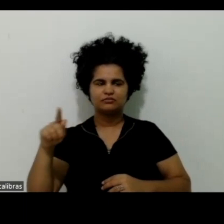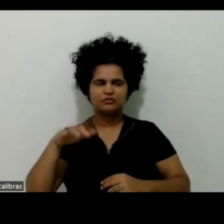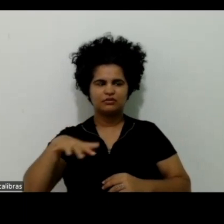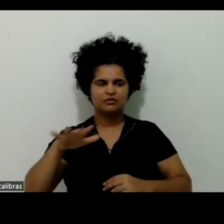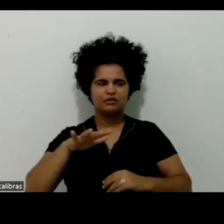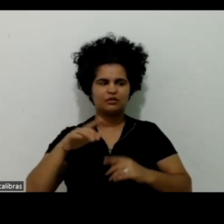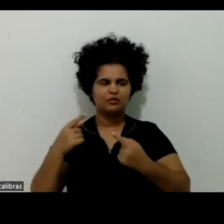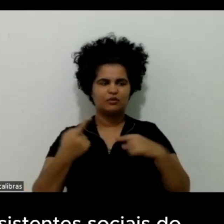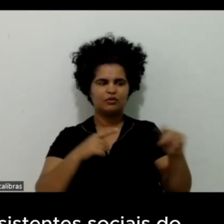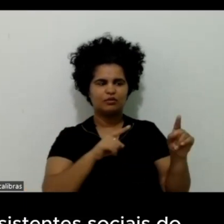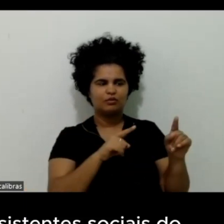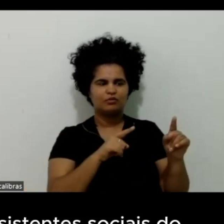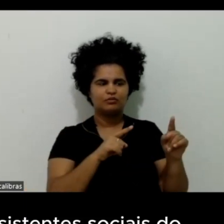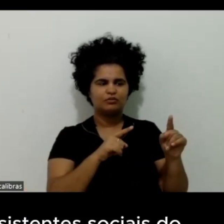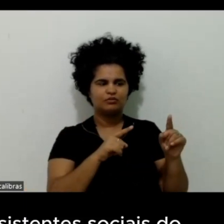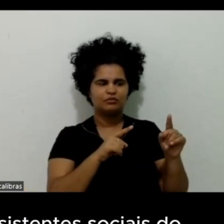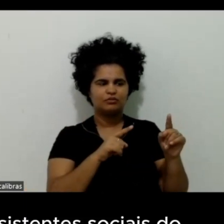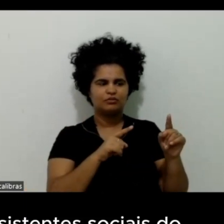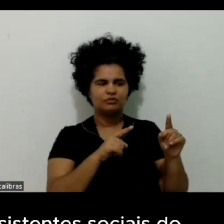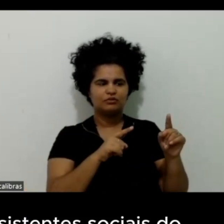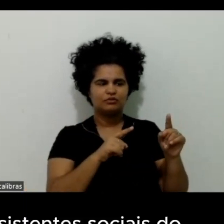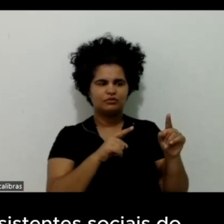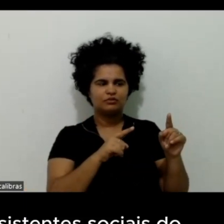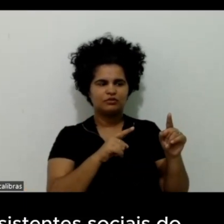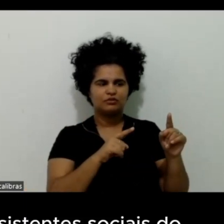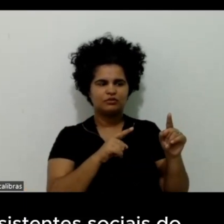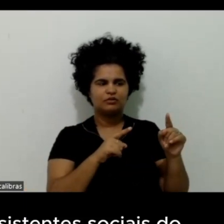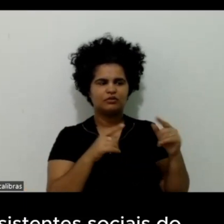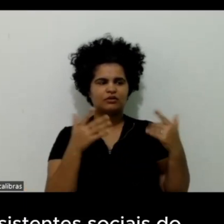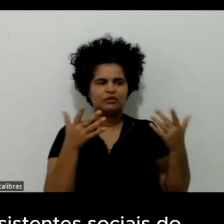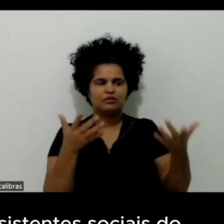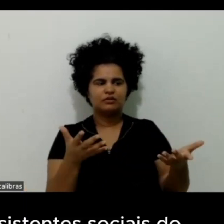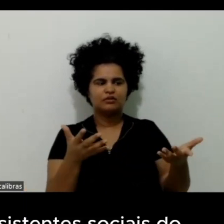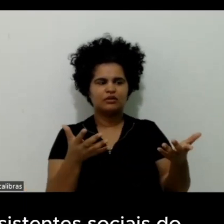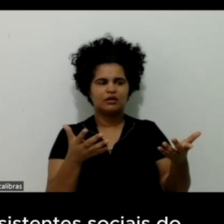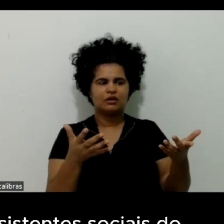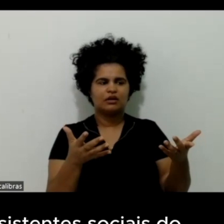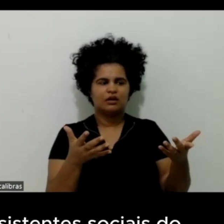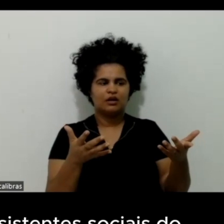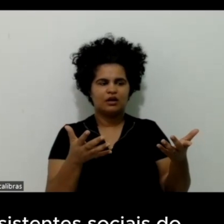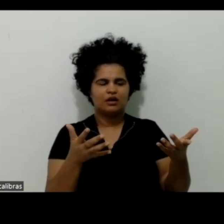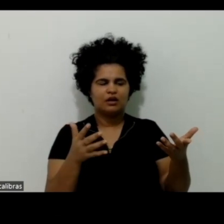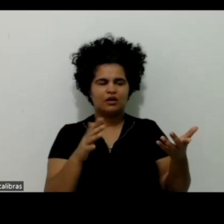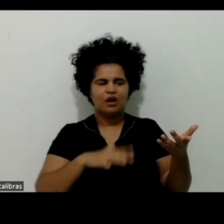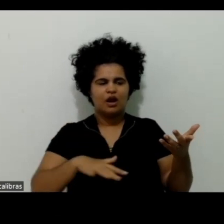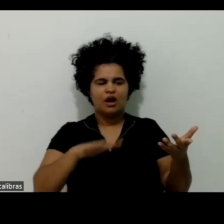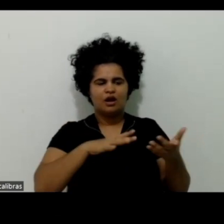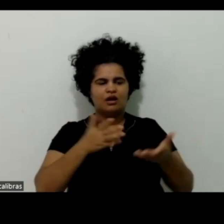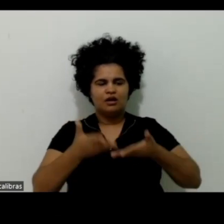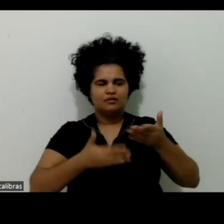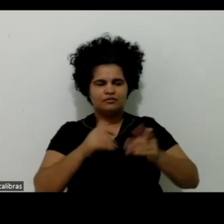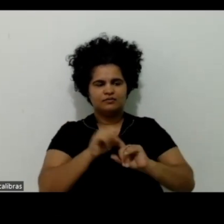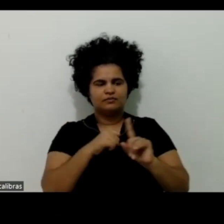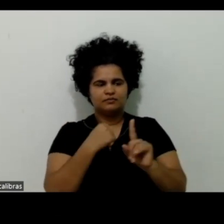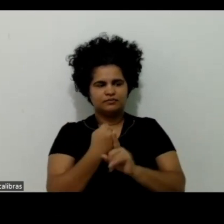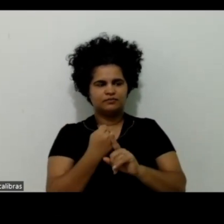de trabalho profissional. E aí, nessa pesquisa com as assistentes sociais do NUCRES,